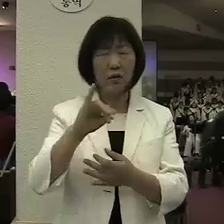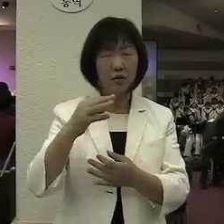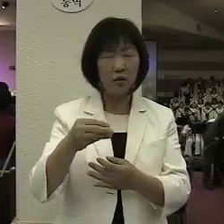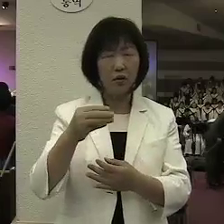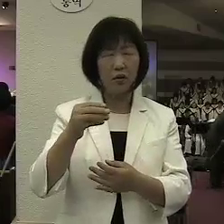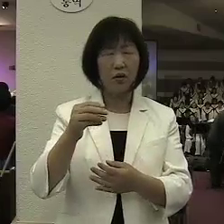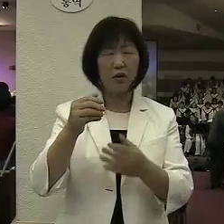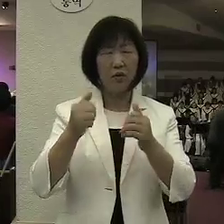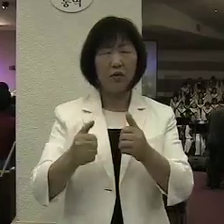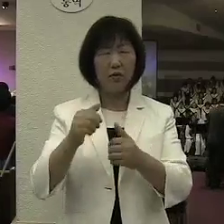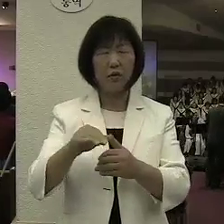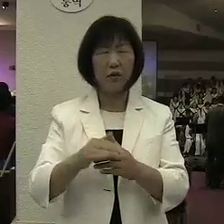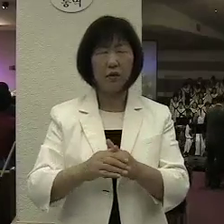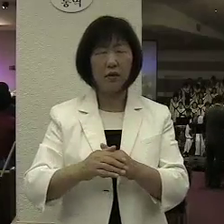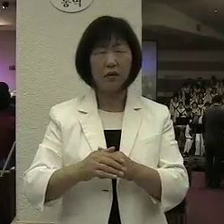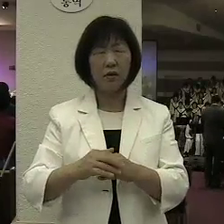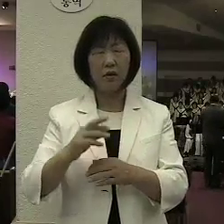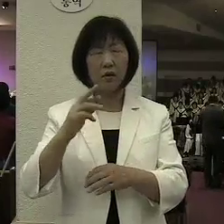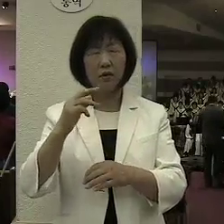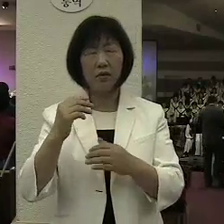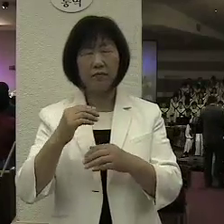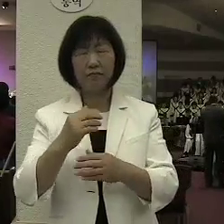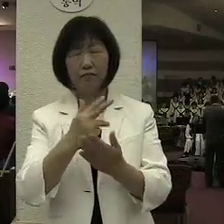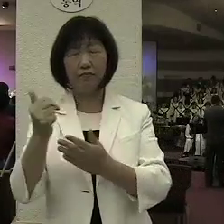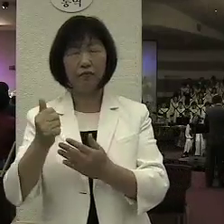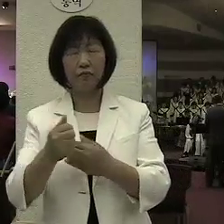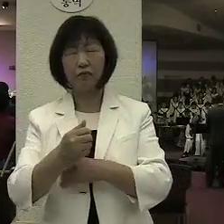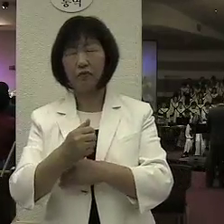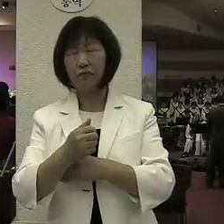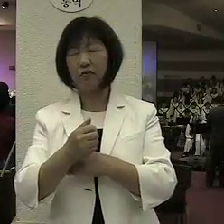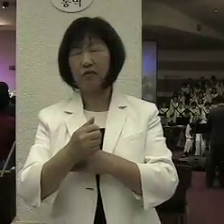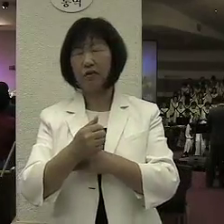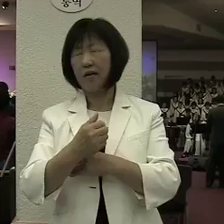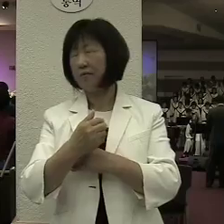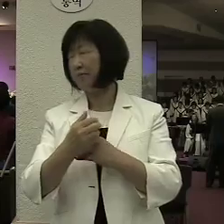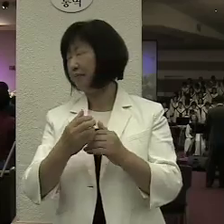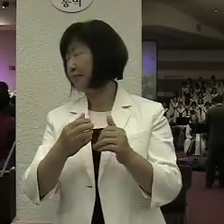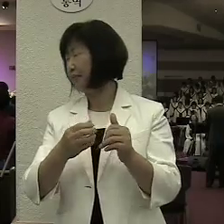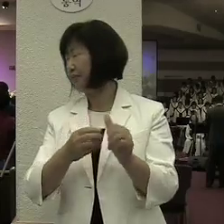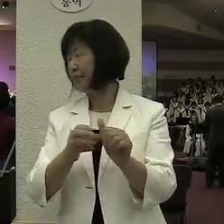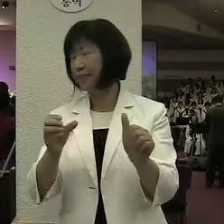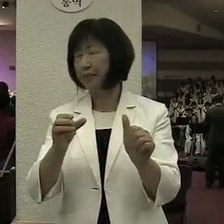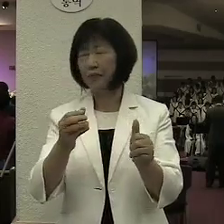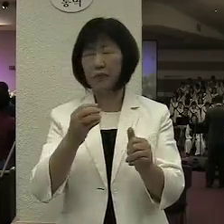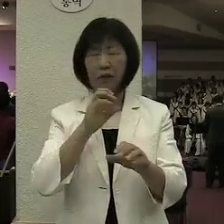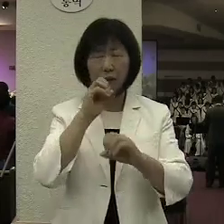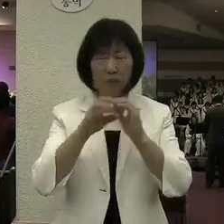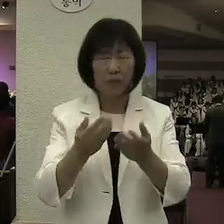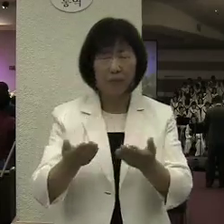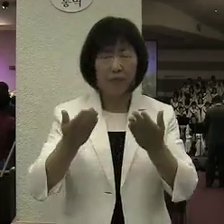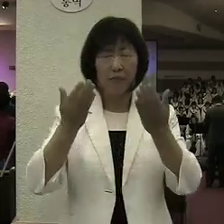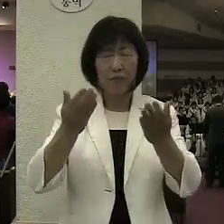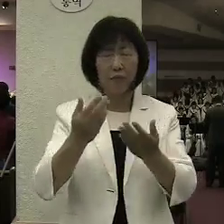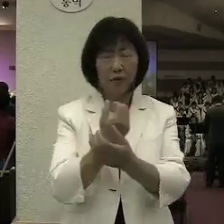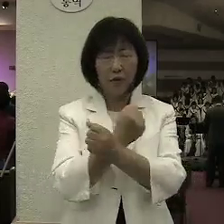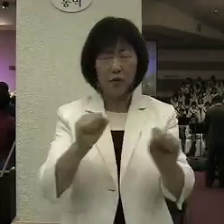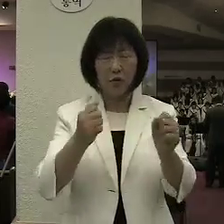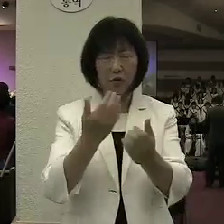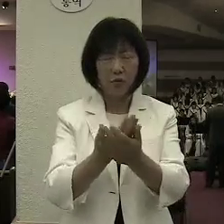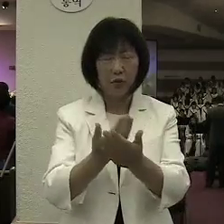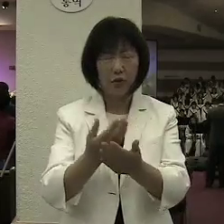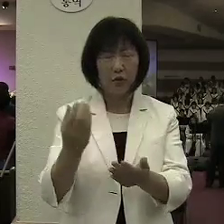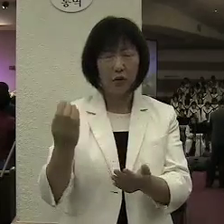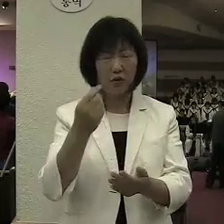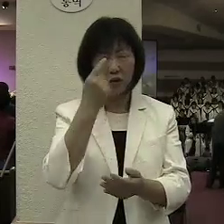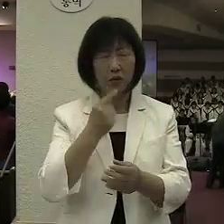베드로와 같이 매일의 삶에서 주님을 배반하는 부족한 죄인임을 고백드립니다. 우리의 연약함을 용서하여